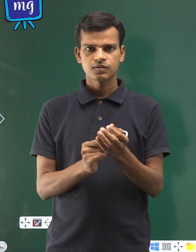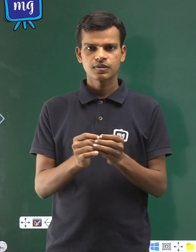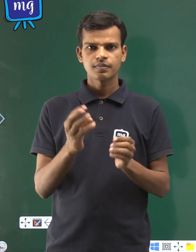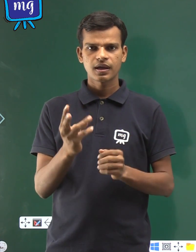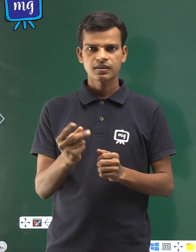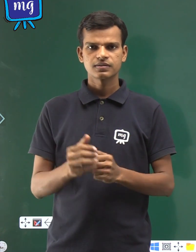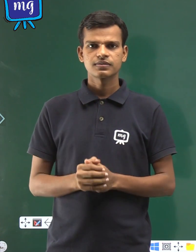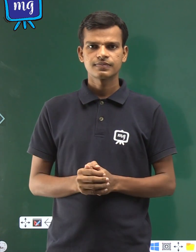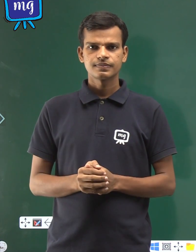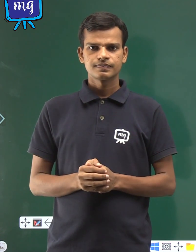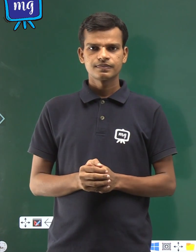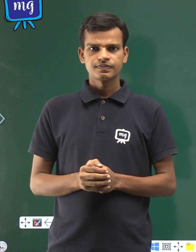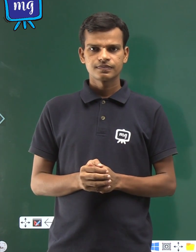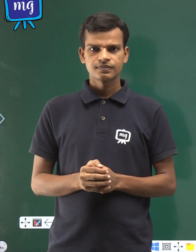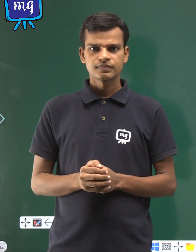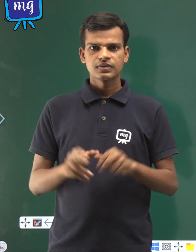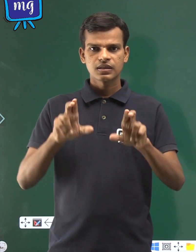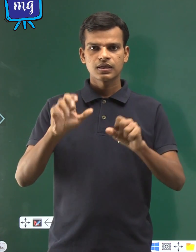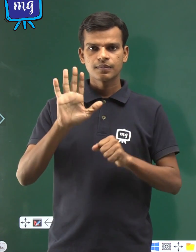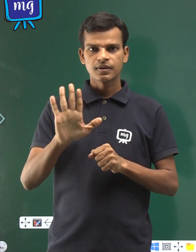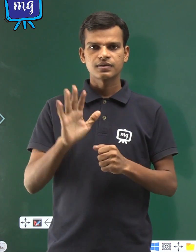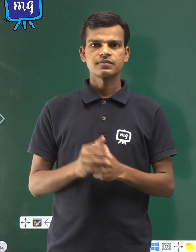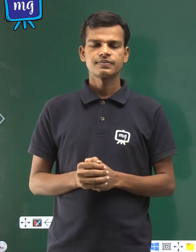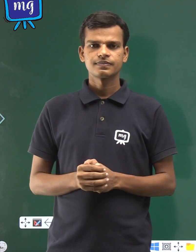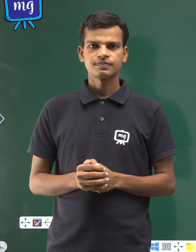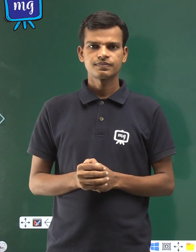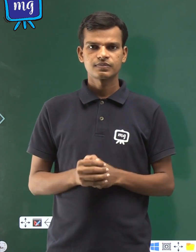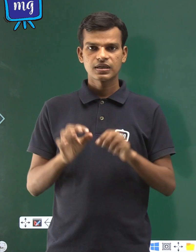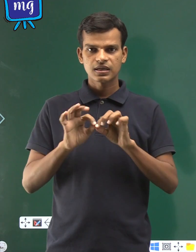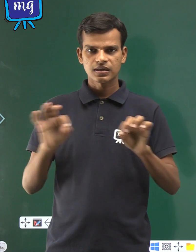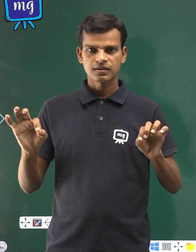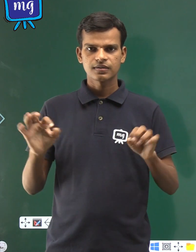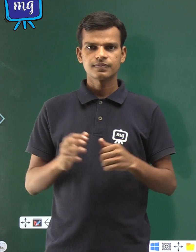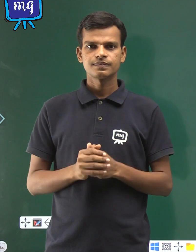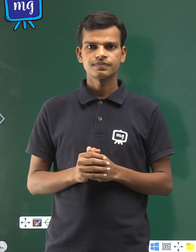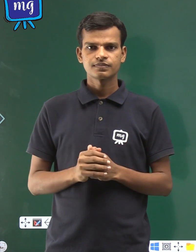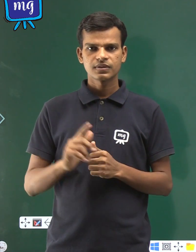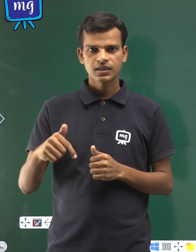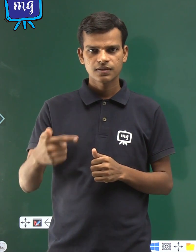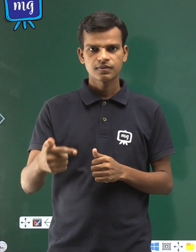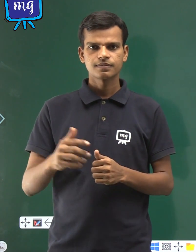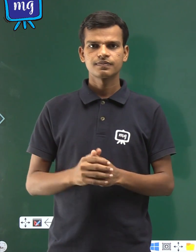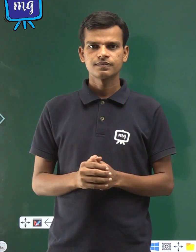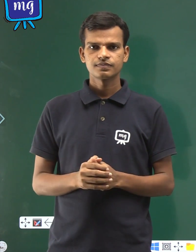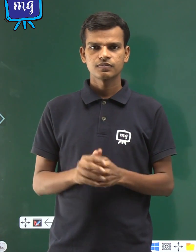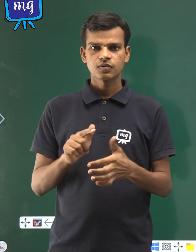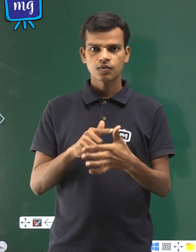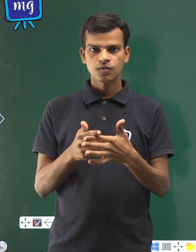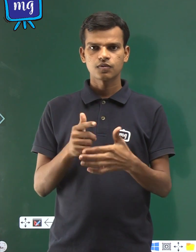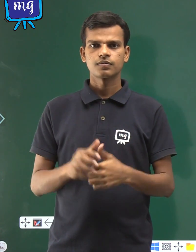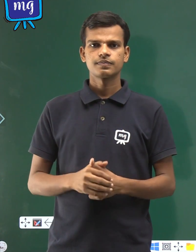गणित अध्याय 5 रेखा एवं